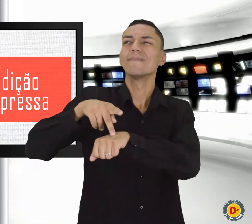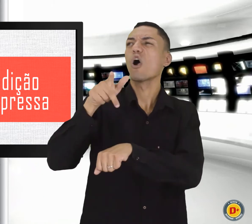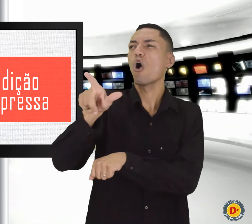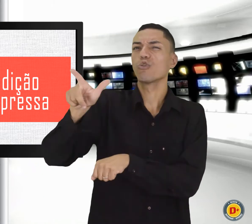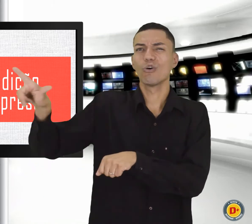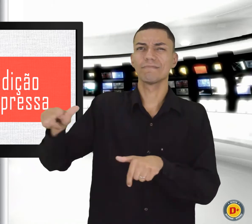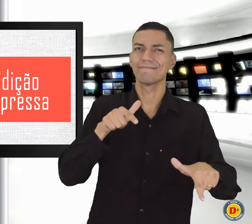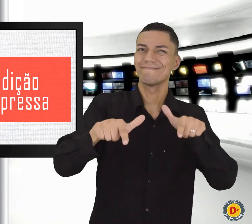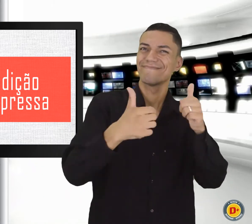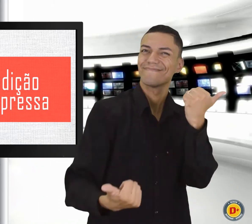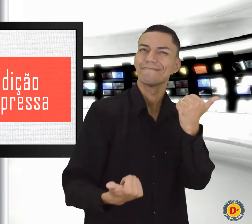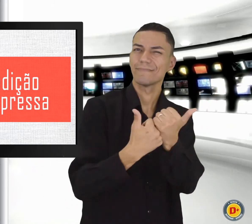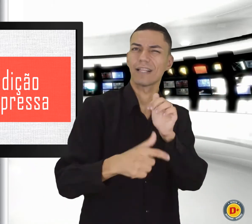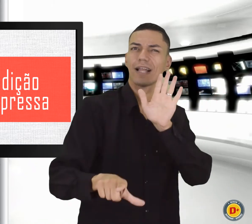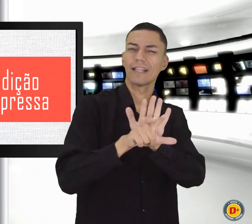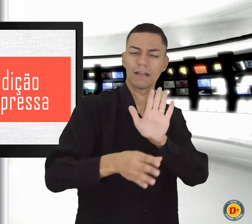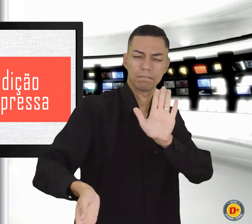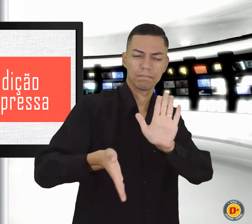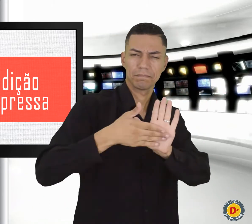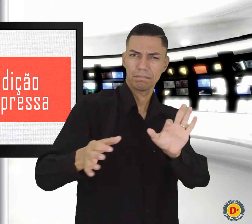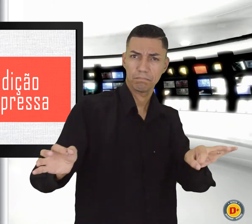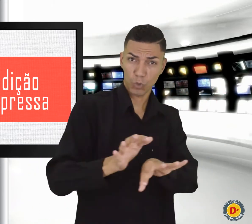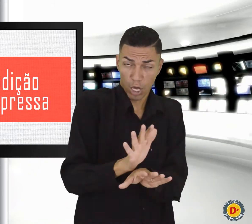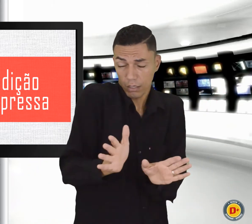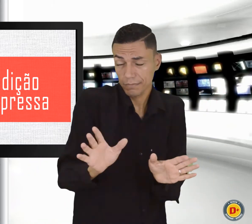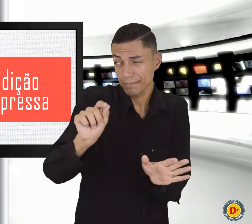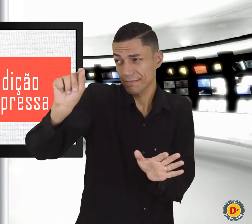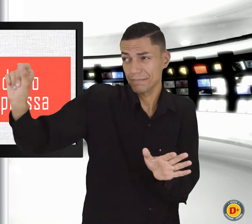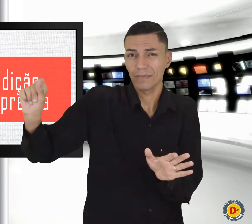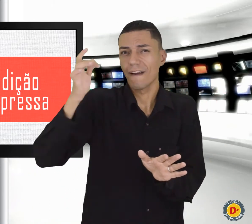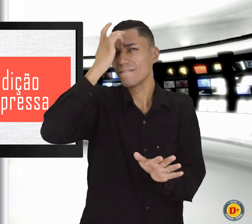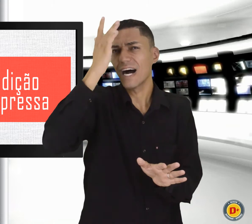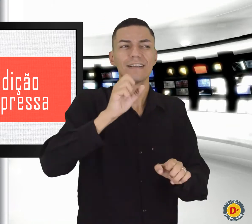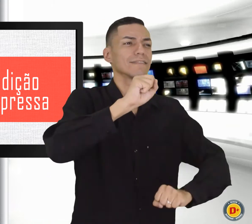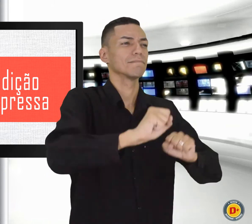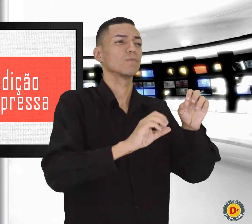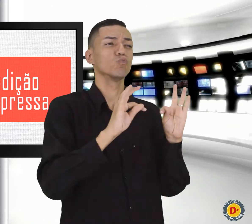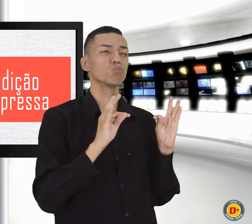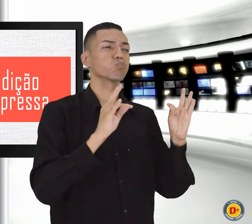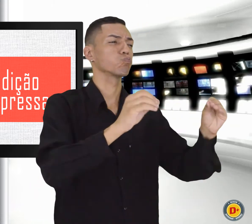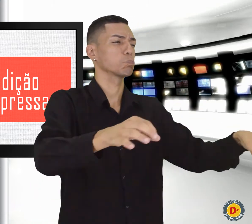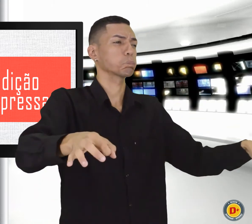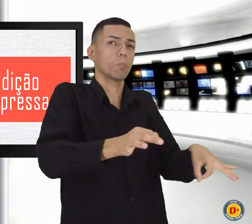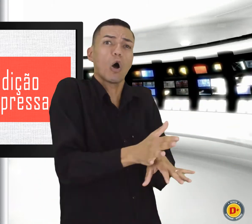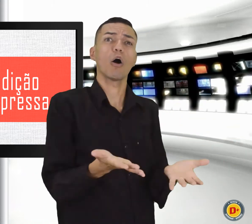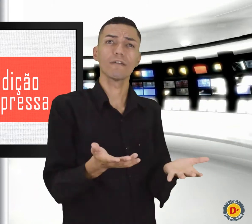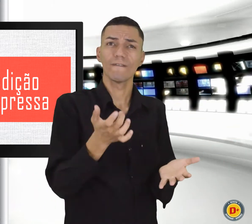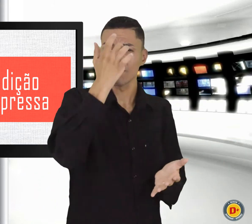se enquadra nos sistemas comuns de reabilitação profissional, dentro dos quais existem os